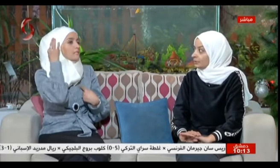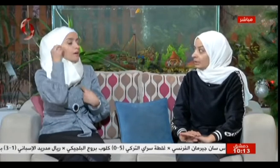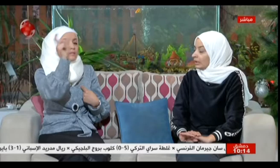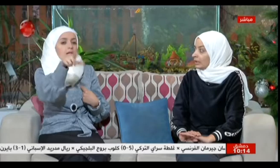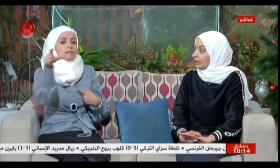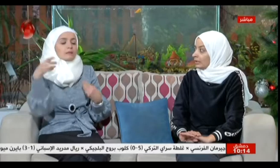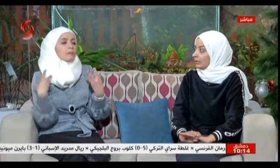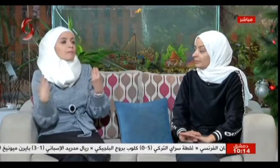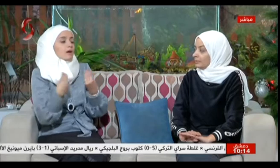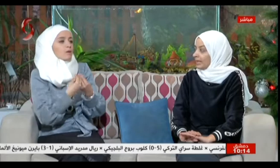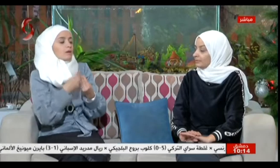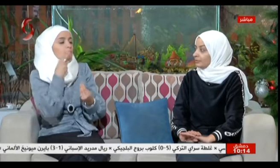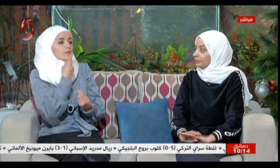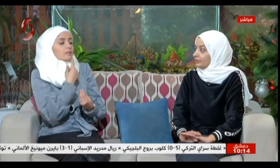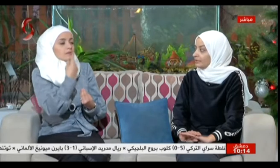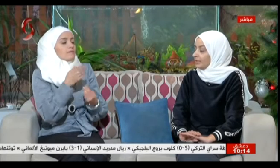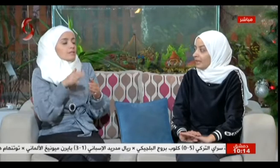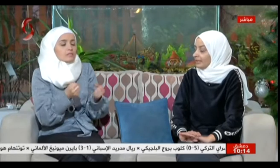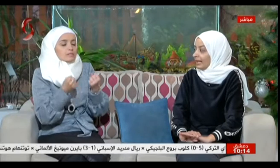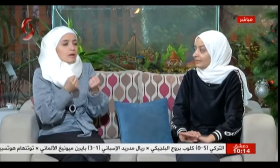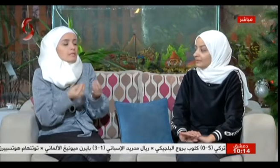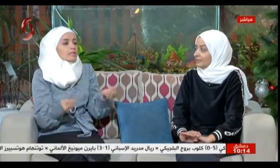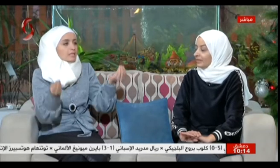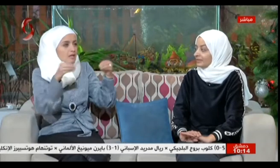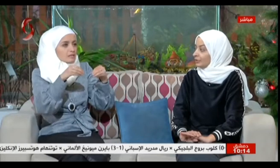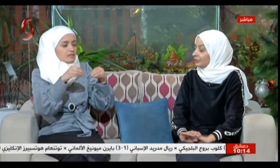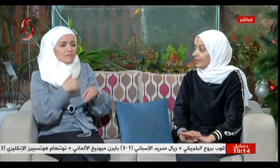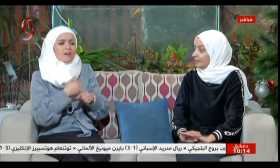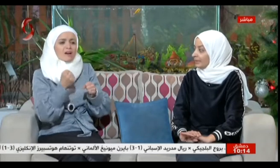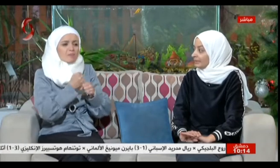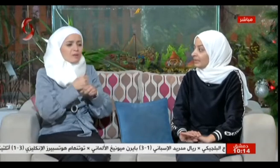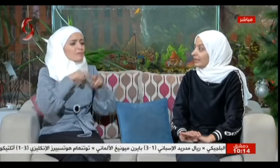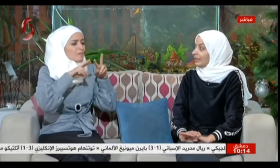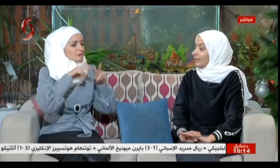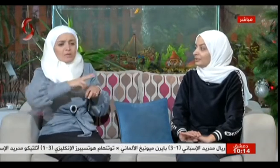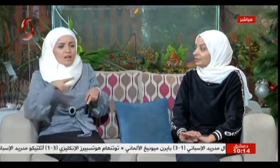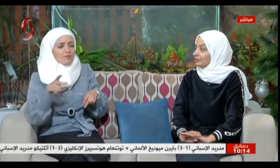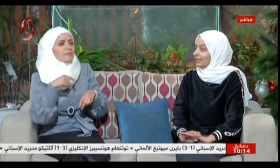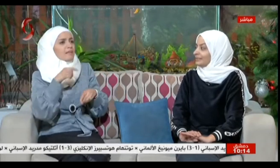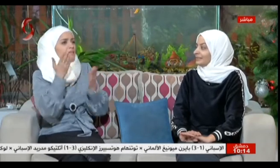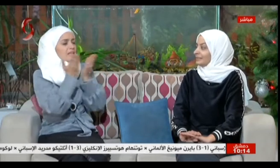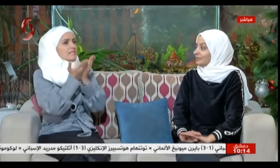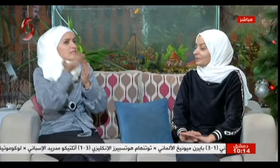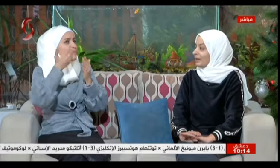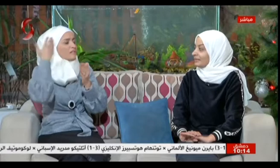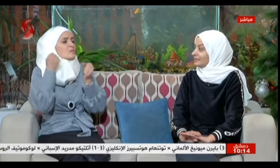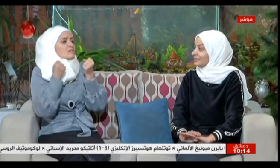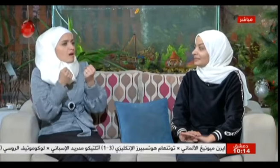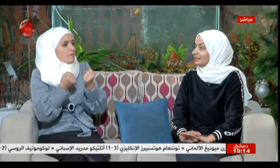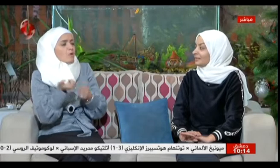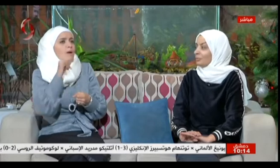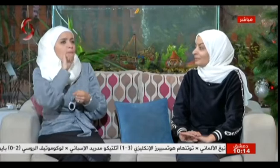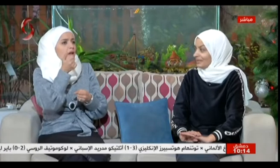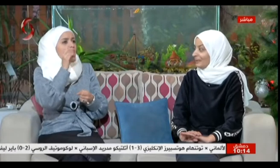ممكن يكون بمرحلة الماجستير أنا لحالي أصم، رفقاتي كلهم سامعين. اشتغلت كثير،